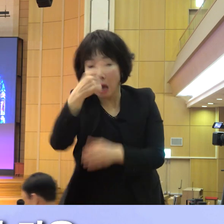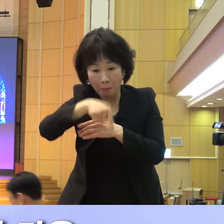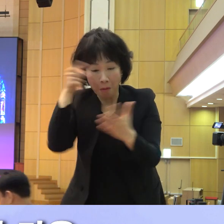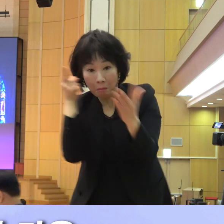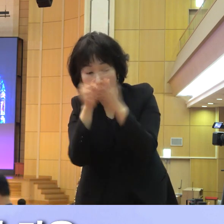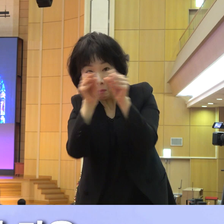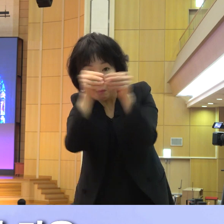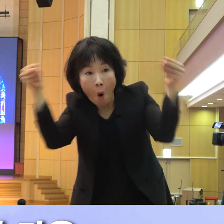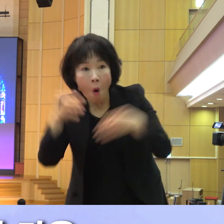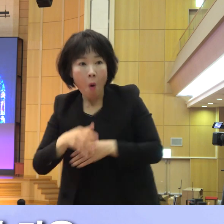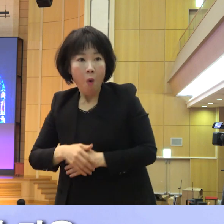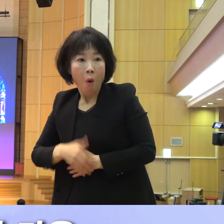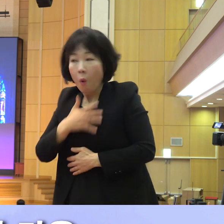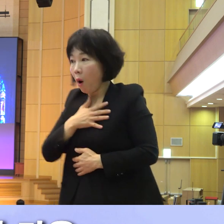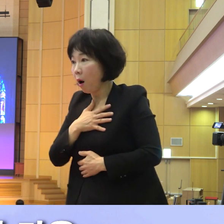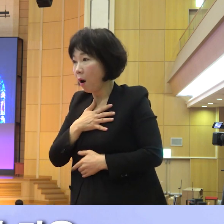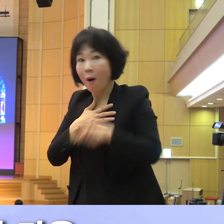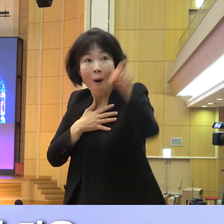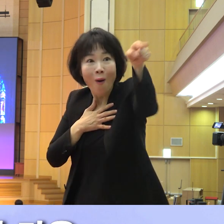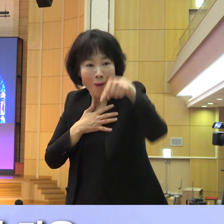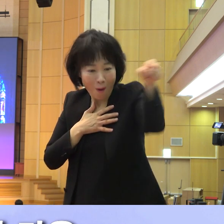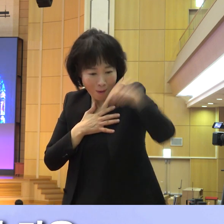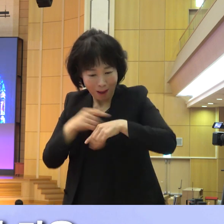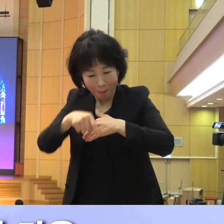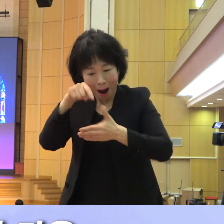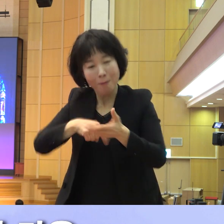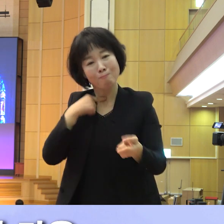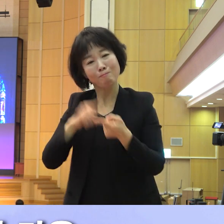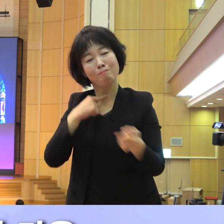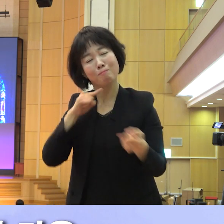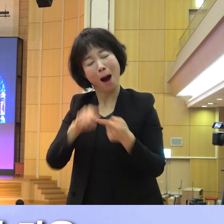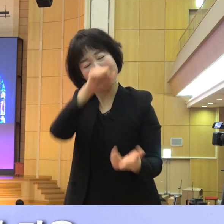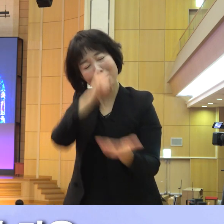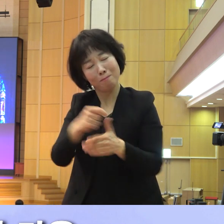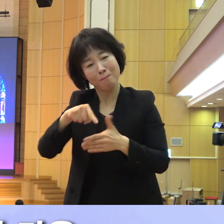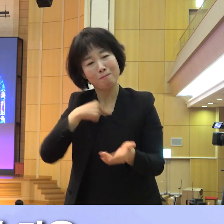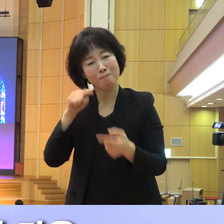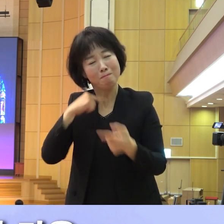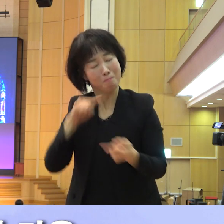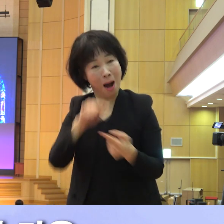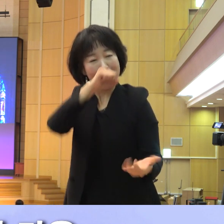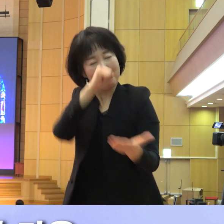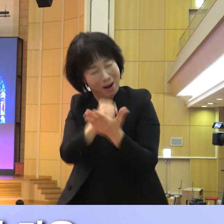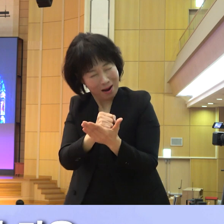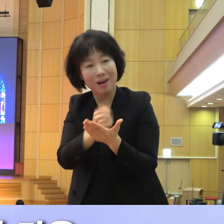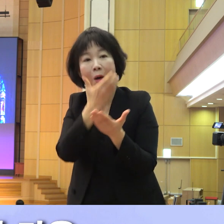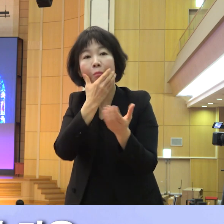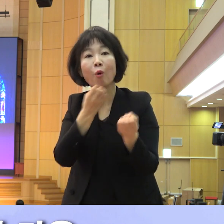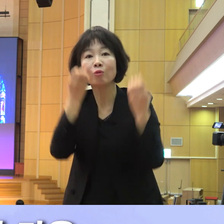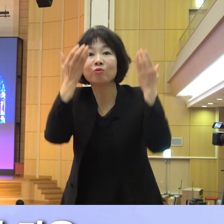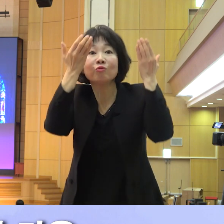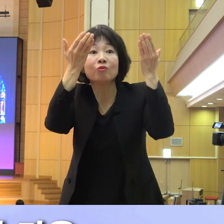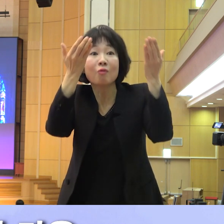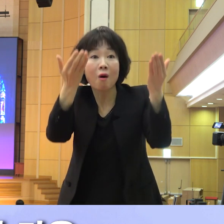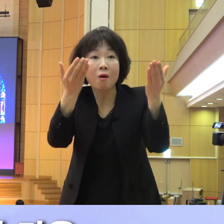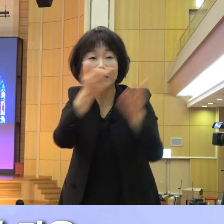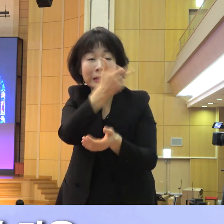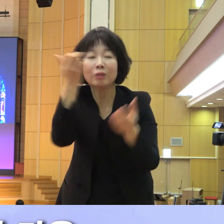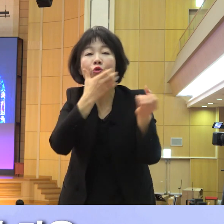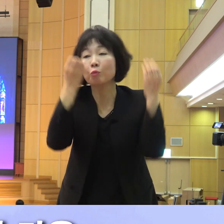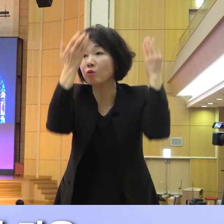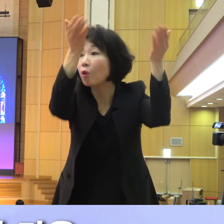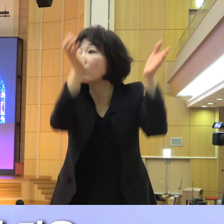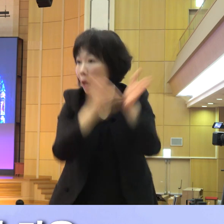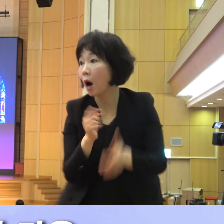합하도다. 다윗의 마음이 하나님 마음에 합당했기 때문에 하나님은 다윗에게